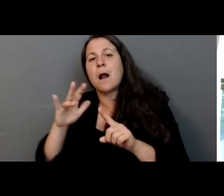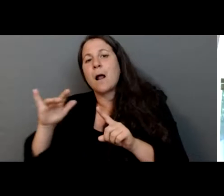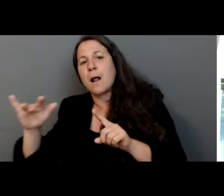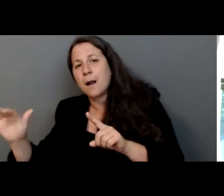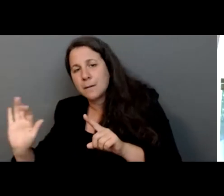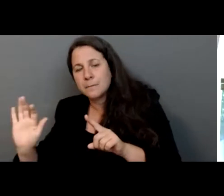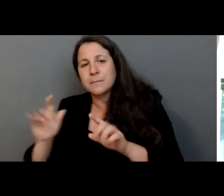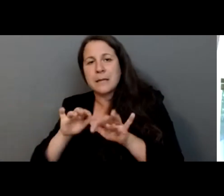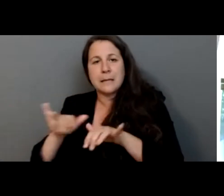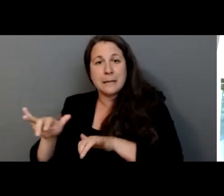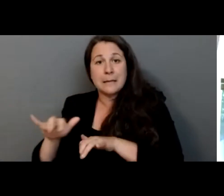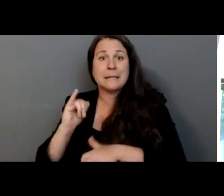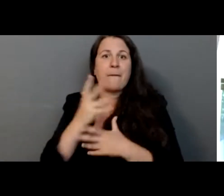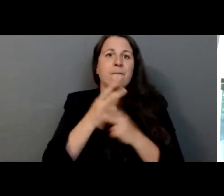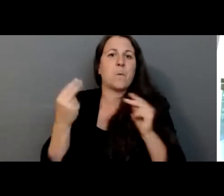et